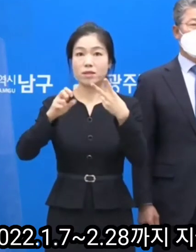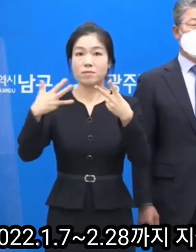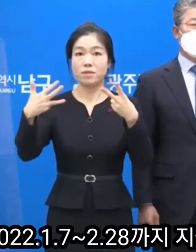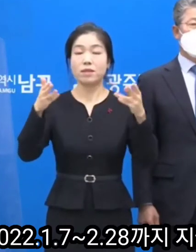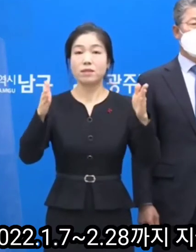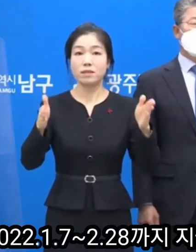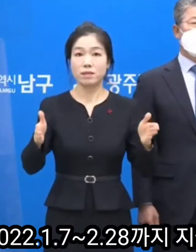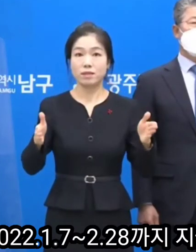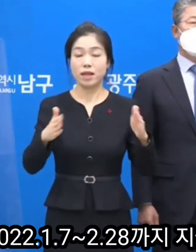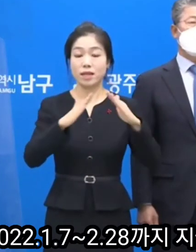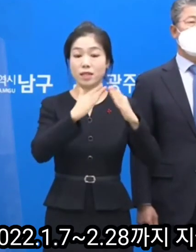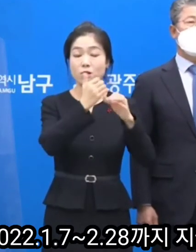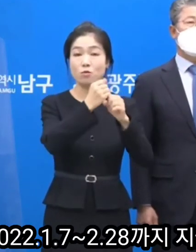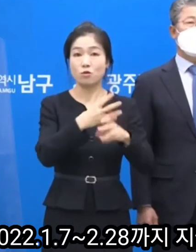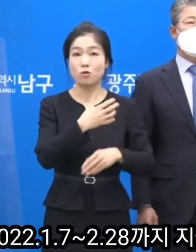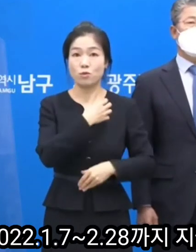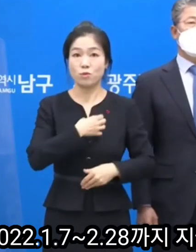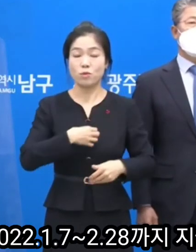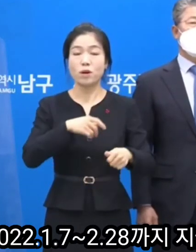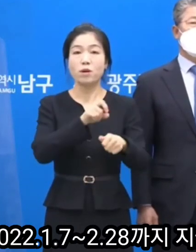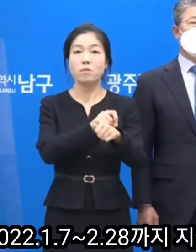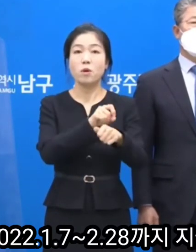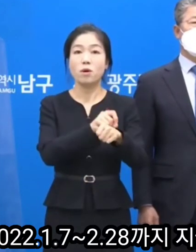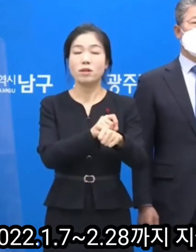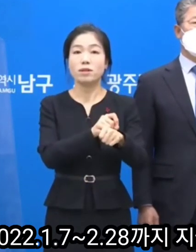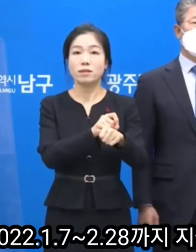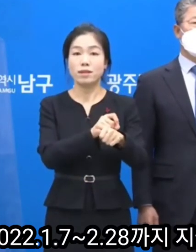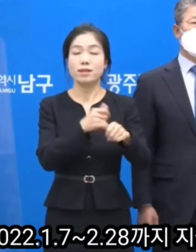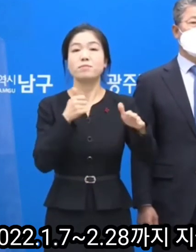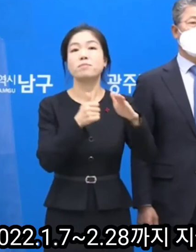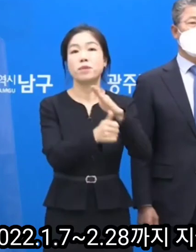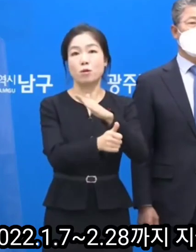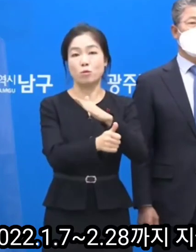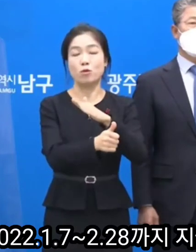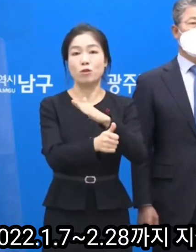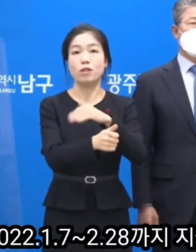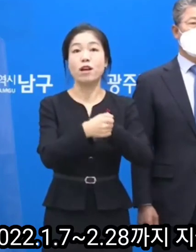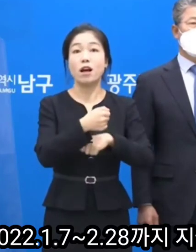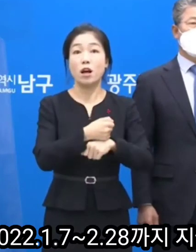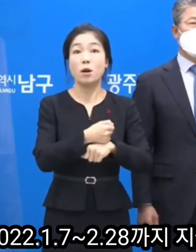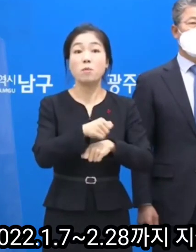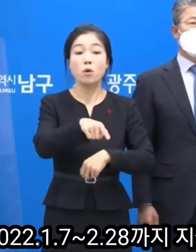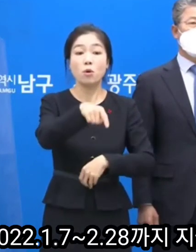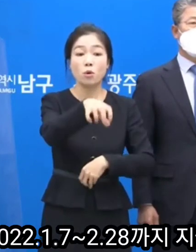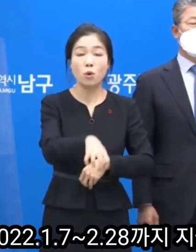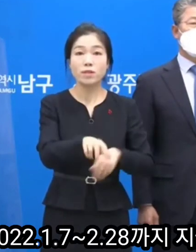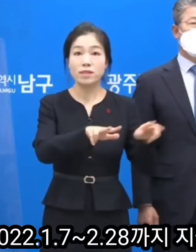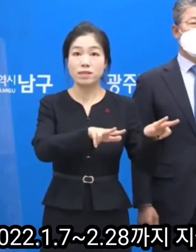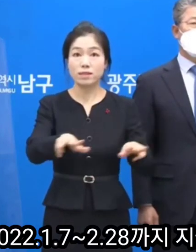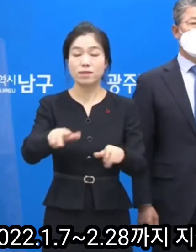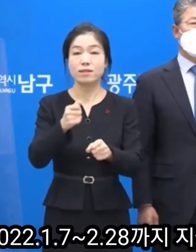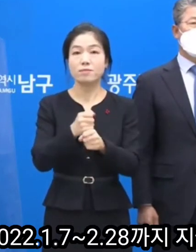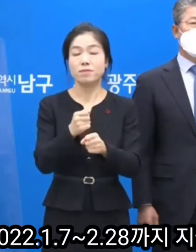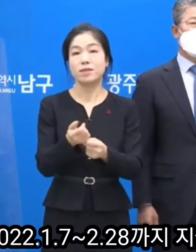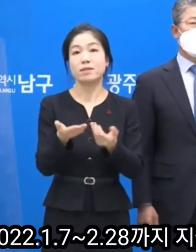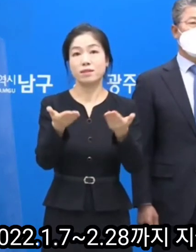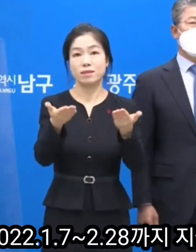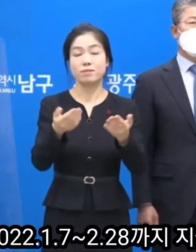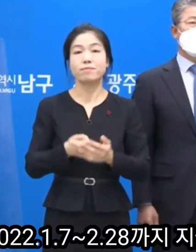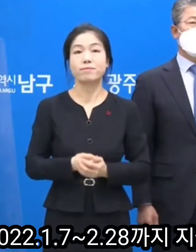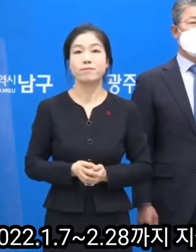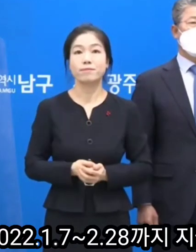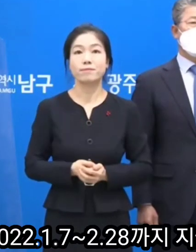28일까지 주소지 관할 행정복지센터를 방문하시면 현장에서 즉시